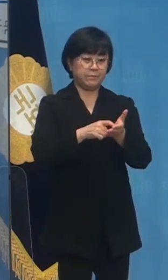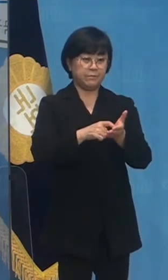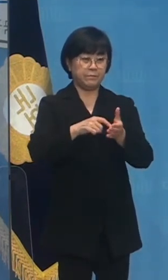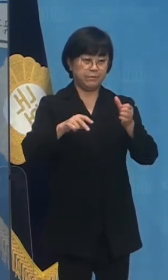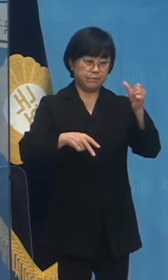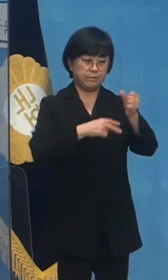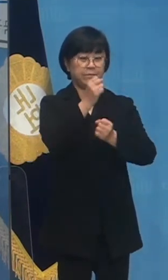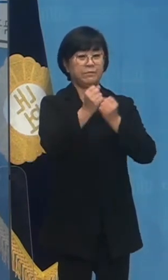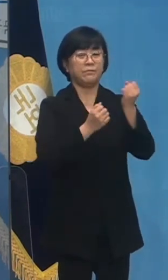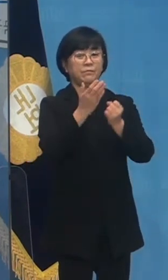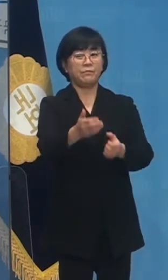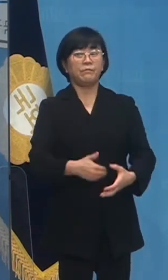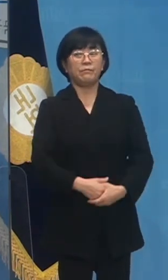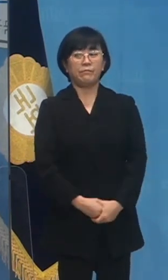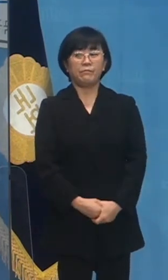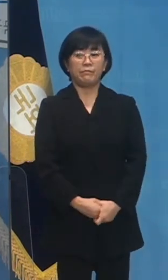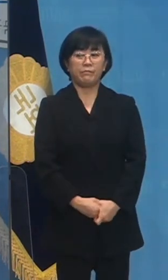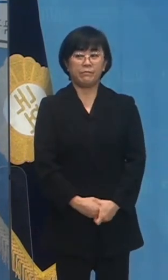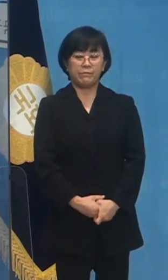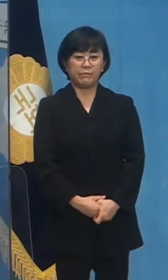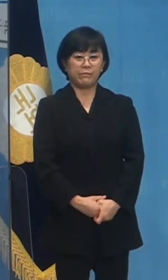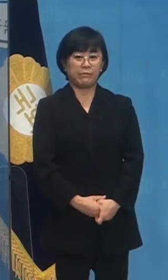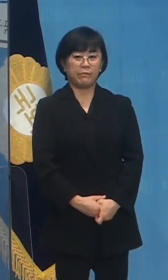기자회견의 말씀을 듣도록 하겠습니다.